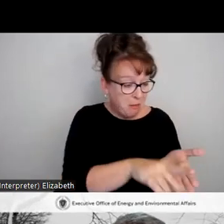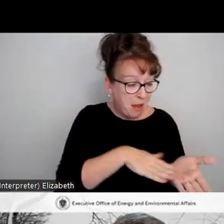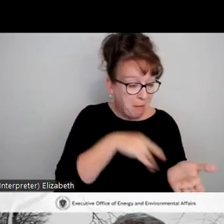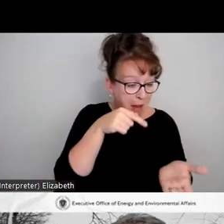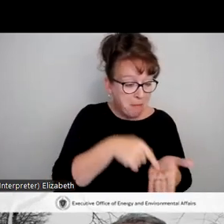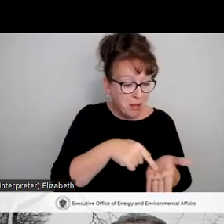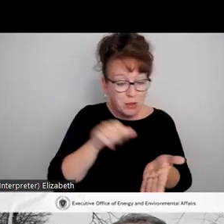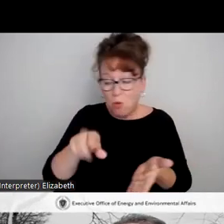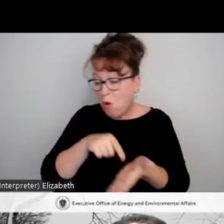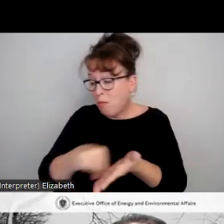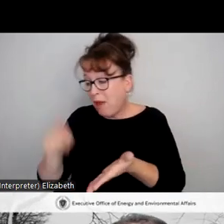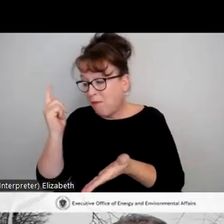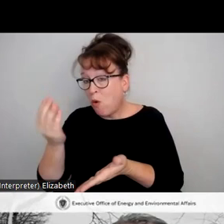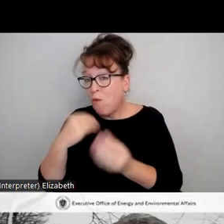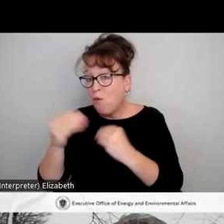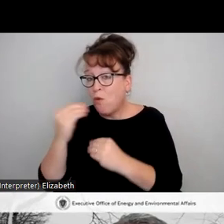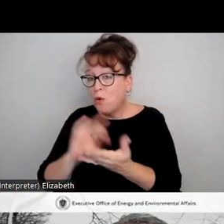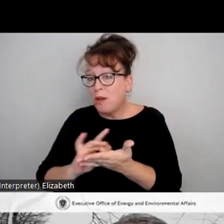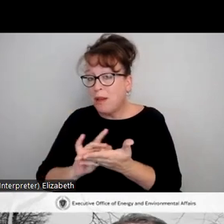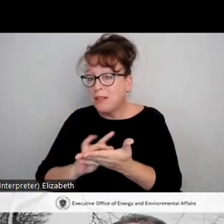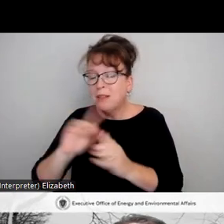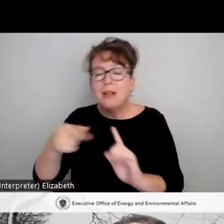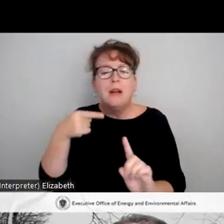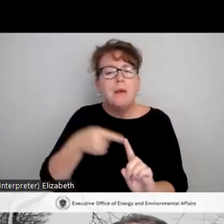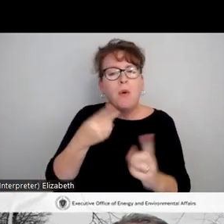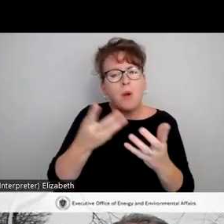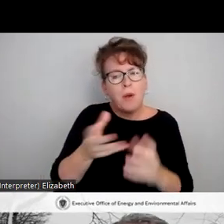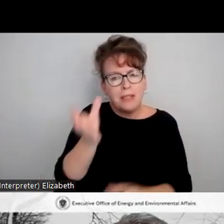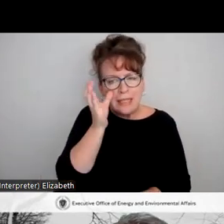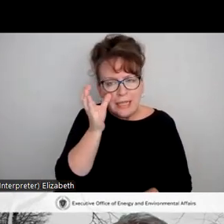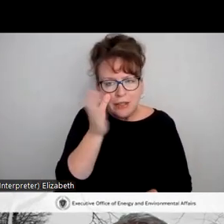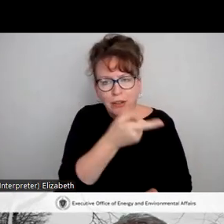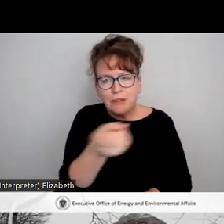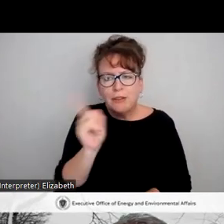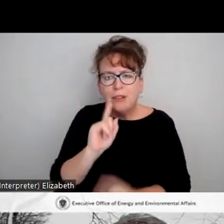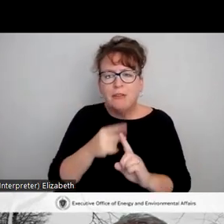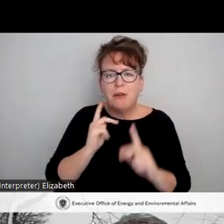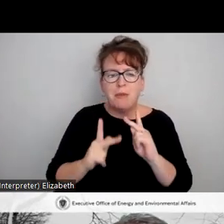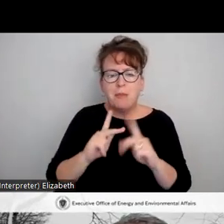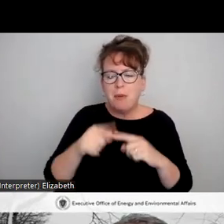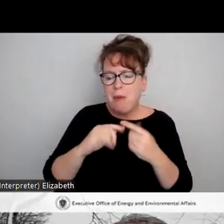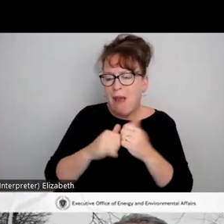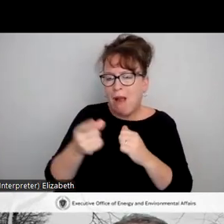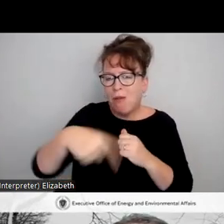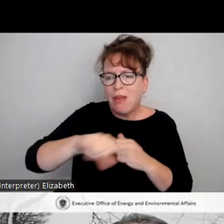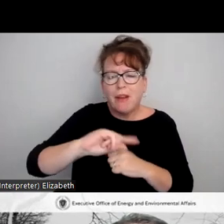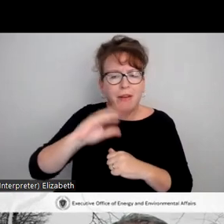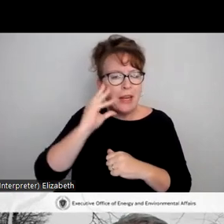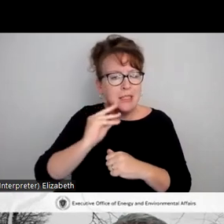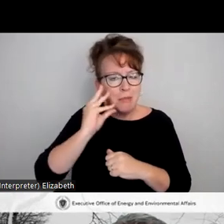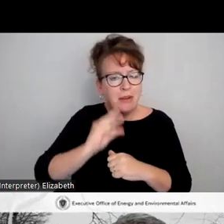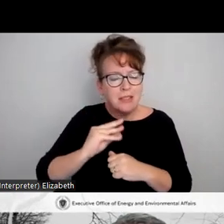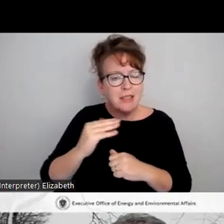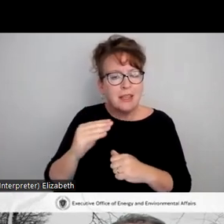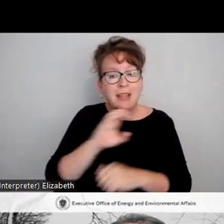okay Ya regresé Disculpa eh Queremos escuchar eh de las personas sobre